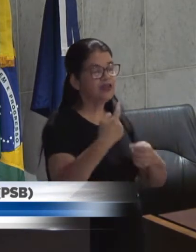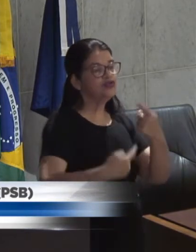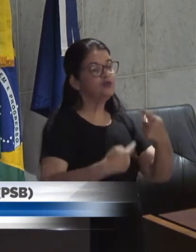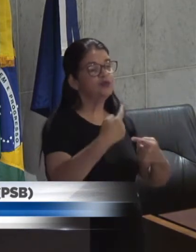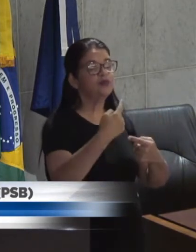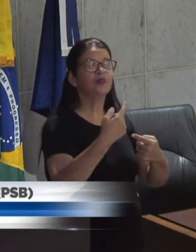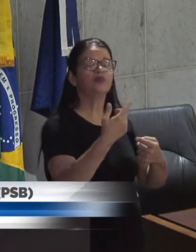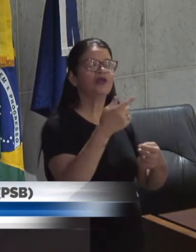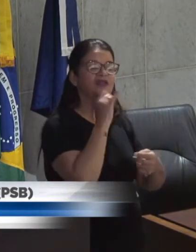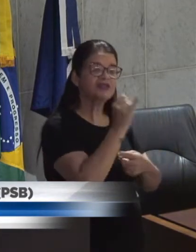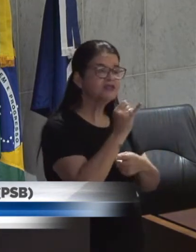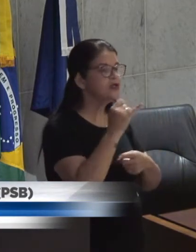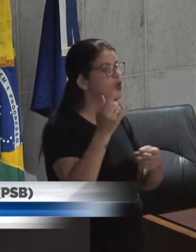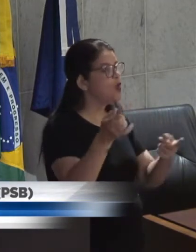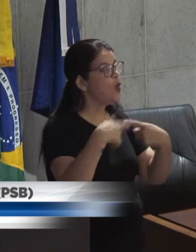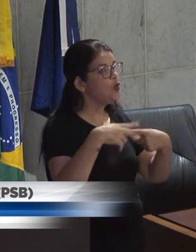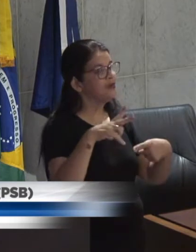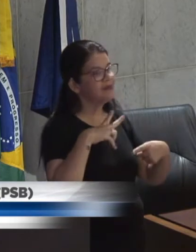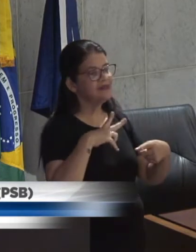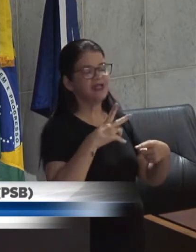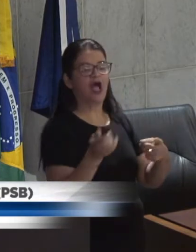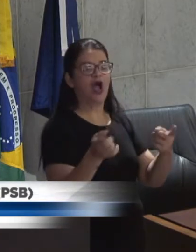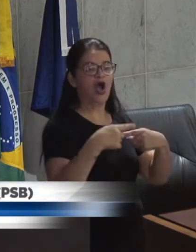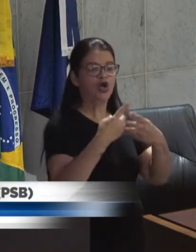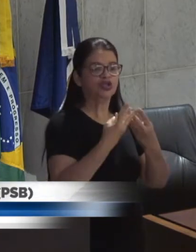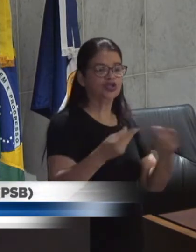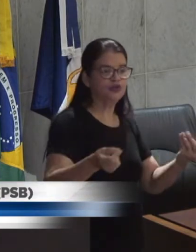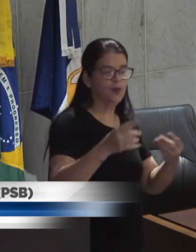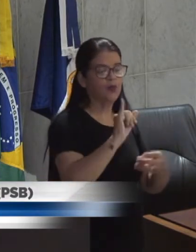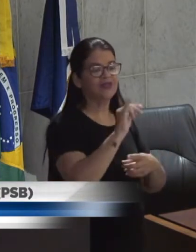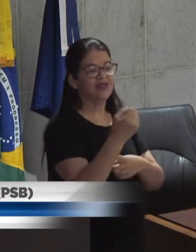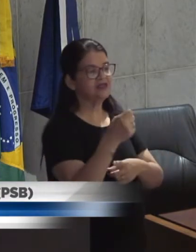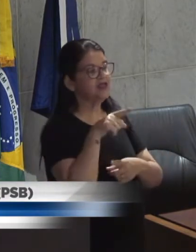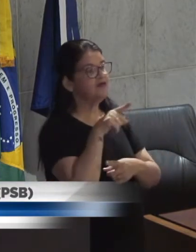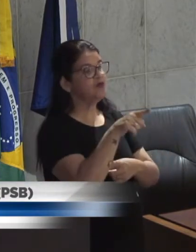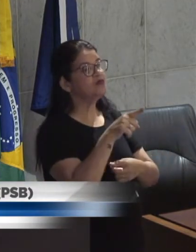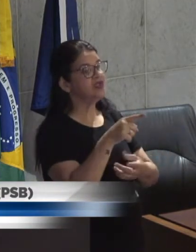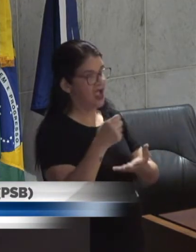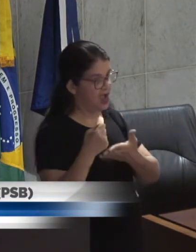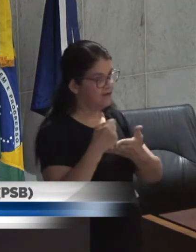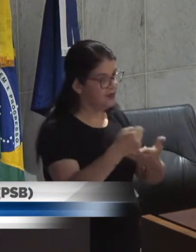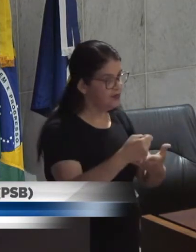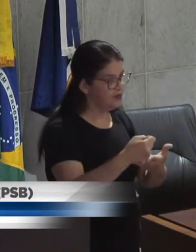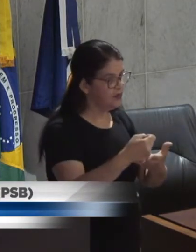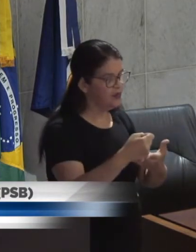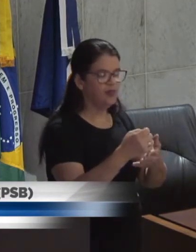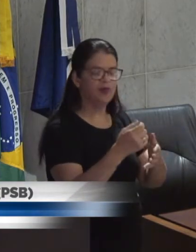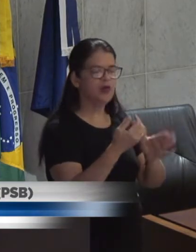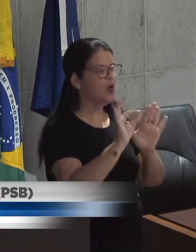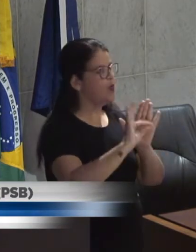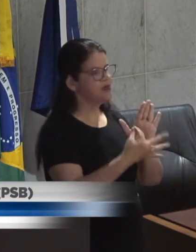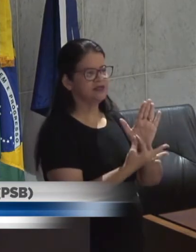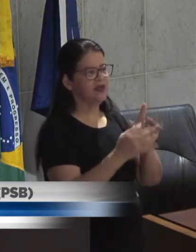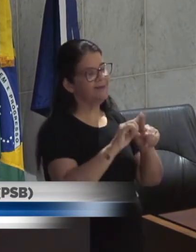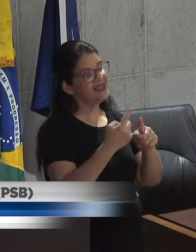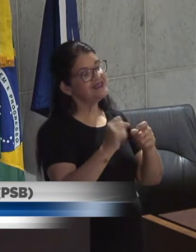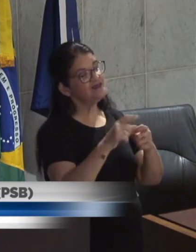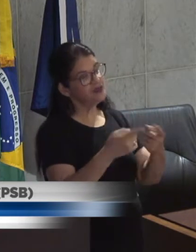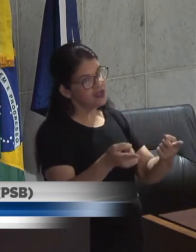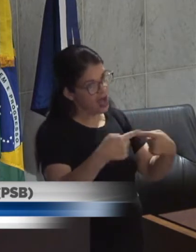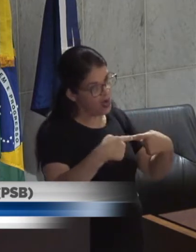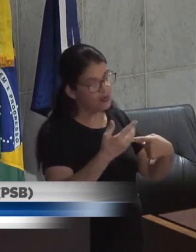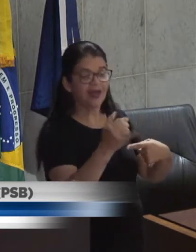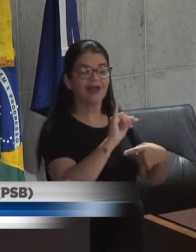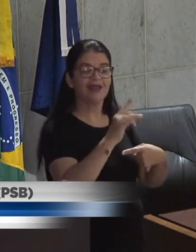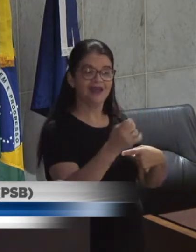olha, nós somos contra privatizar, contra o desmonte do INSS, você é a favor, se for, não assine, mas se você é contra isso, se você quer o